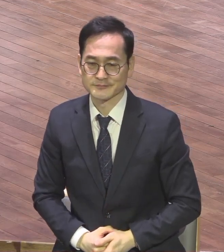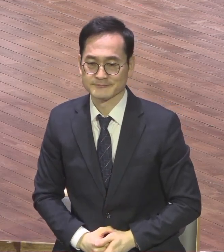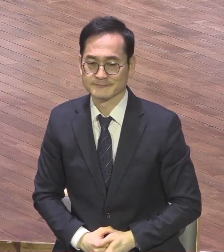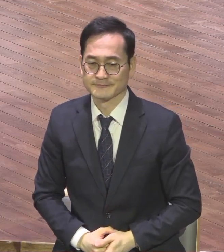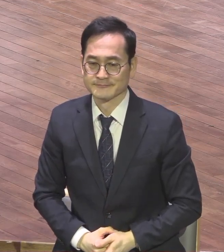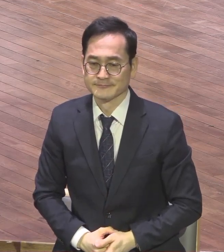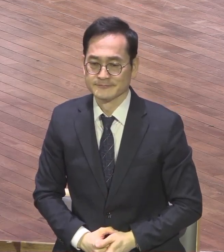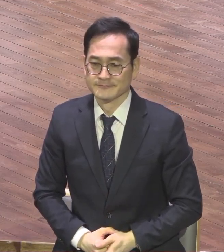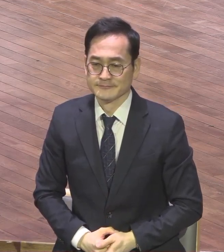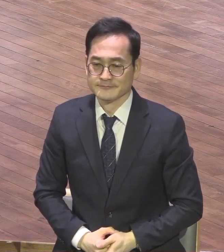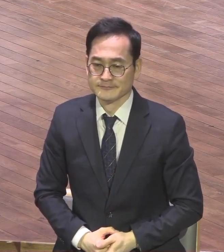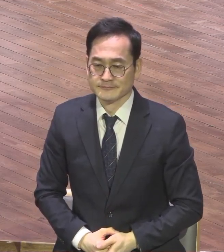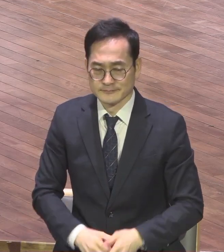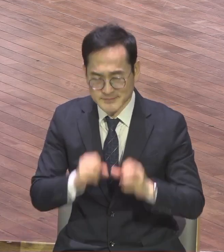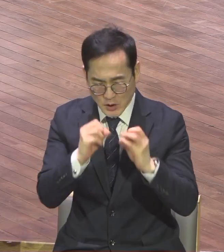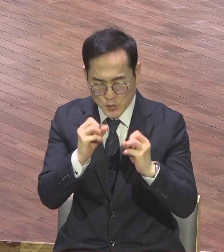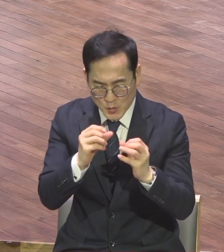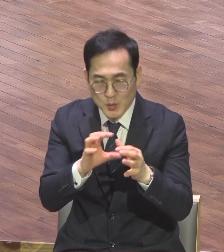되겠다.